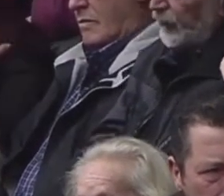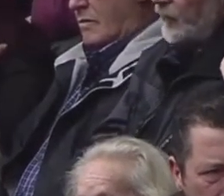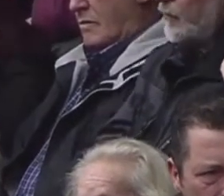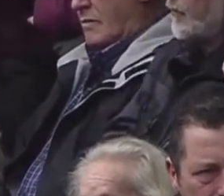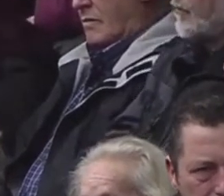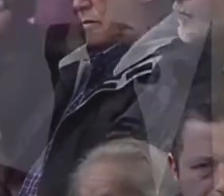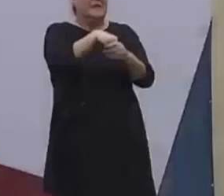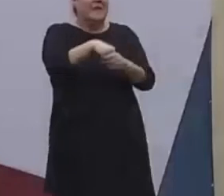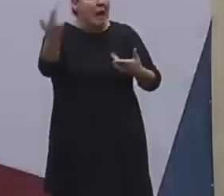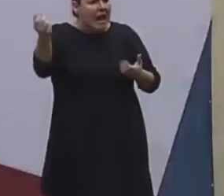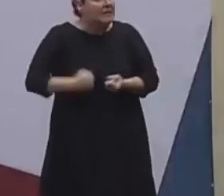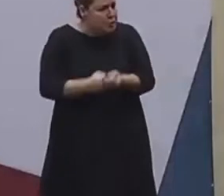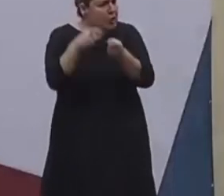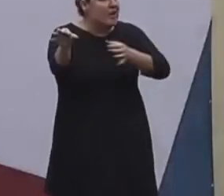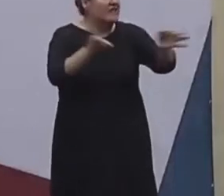των σχεδίων.